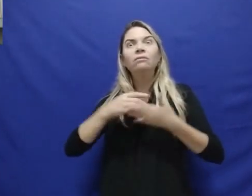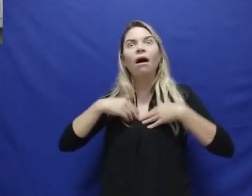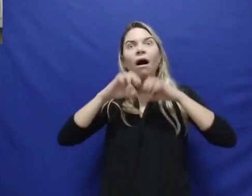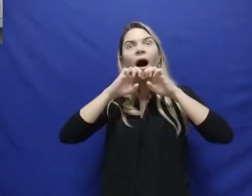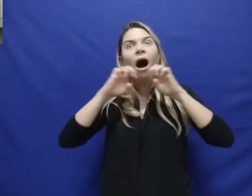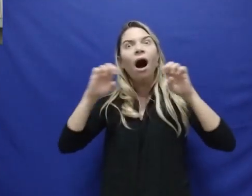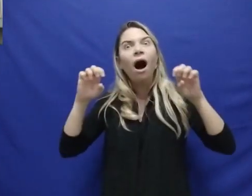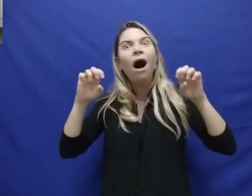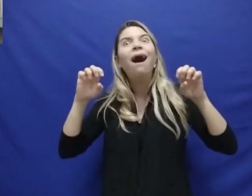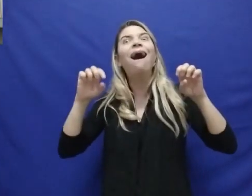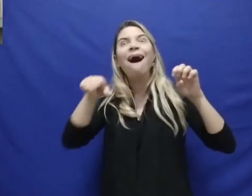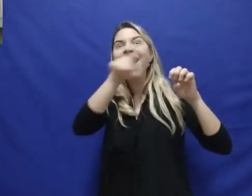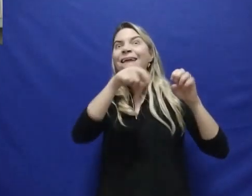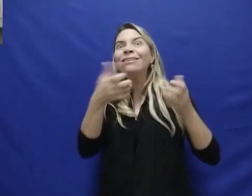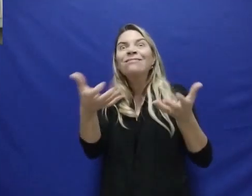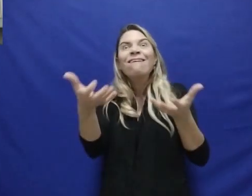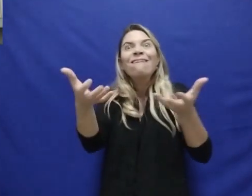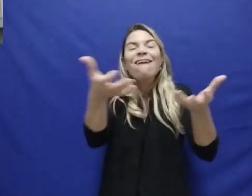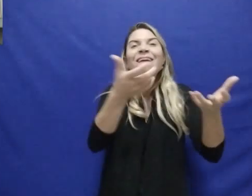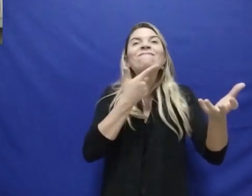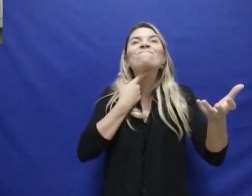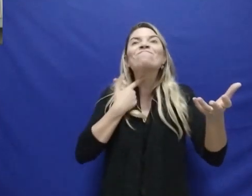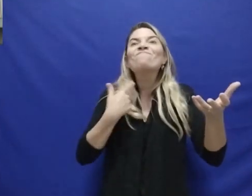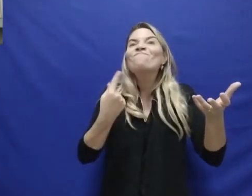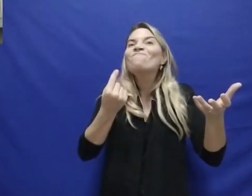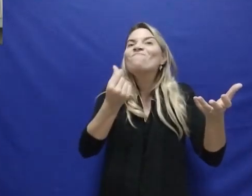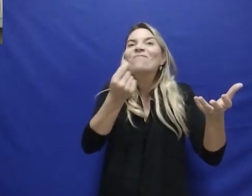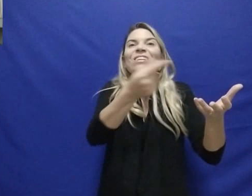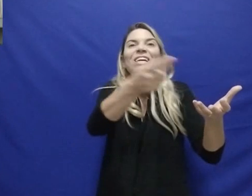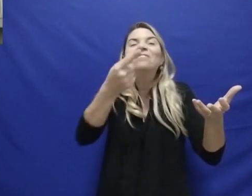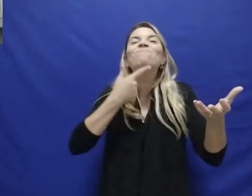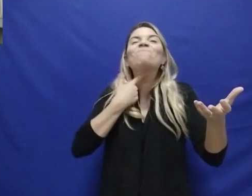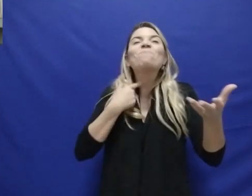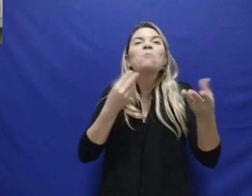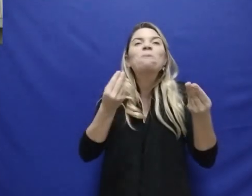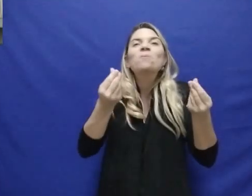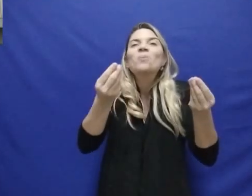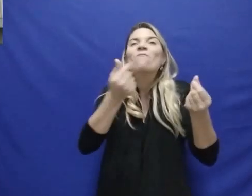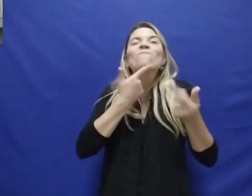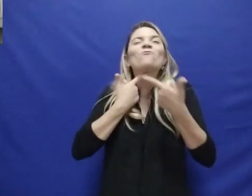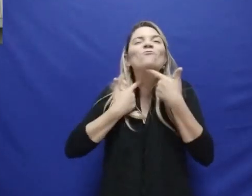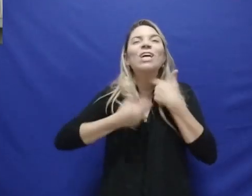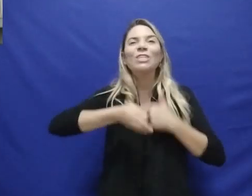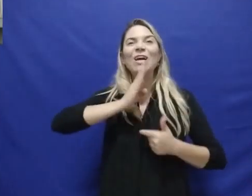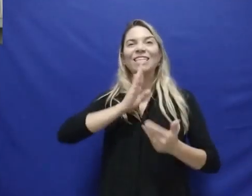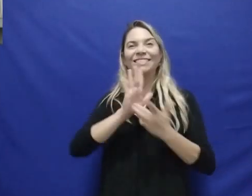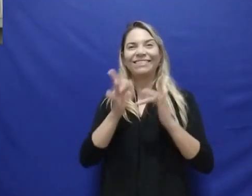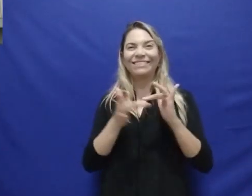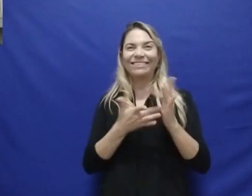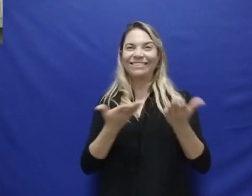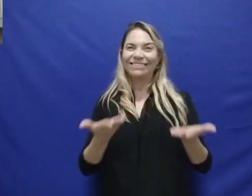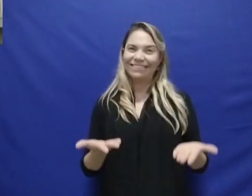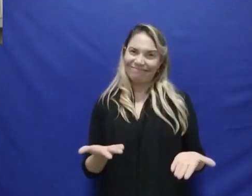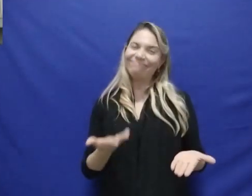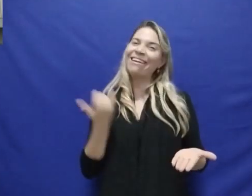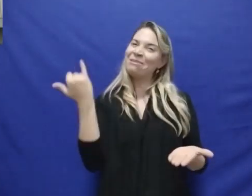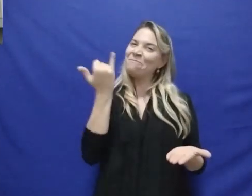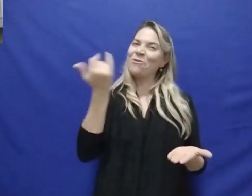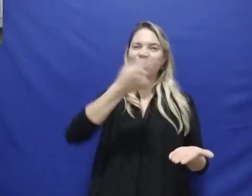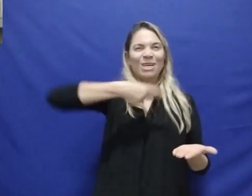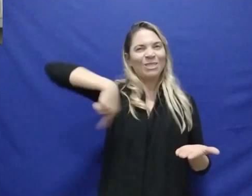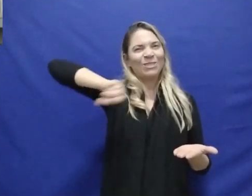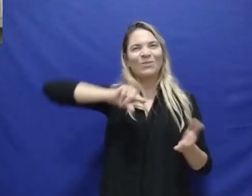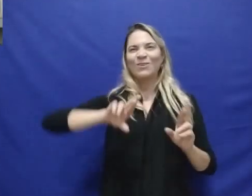fazer, mas olhe para esse mundo com a lente da graça de Deus, com os óculos do